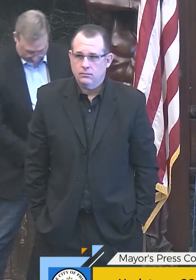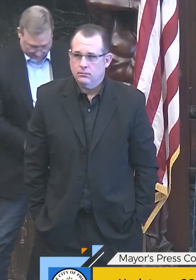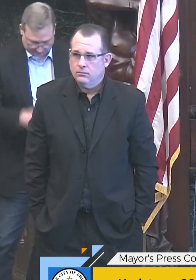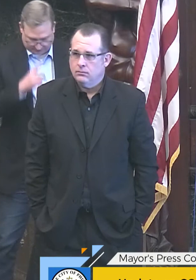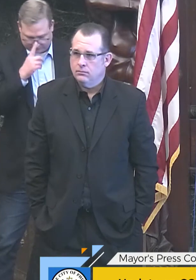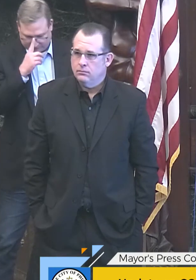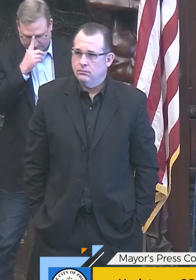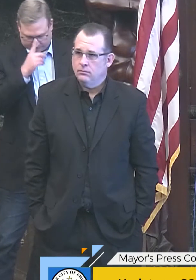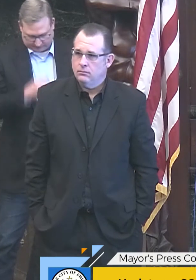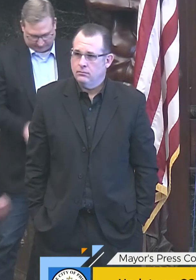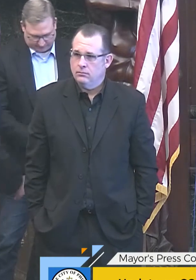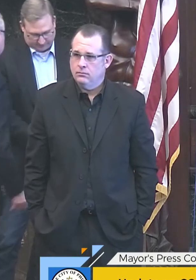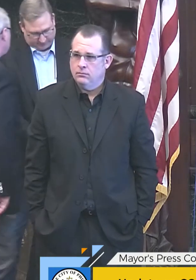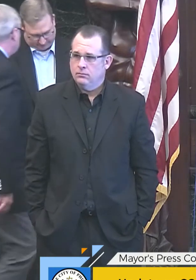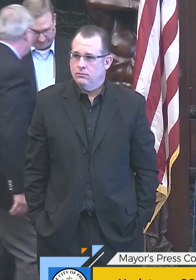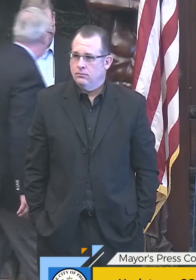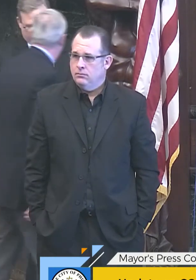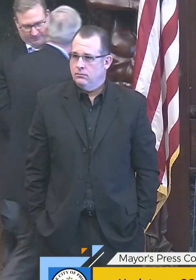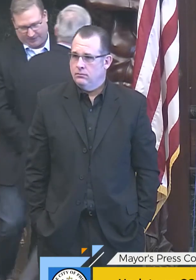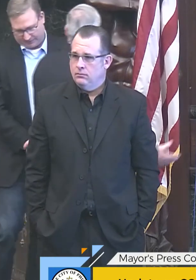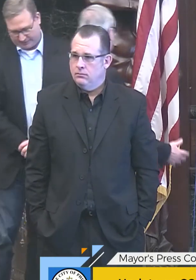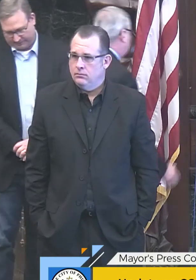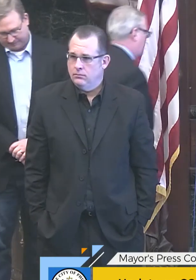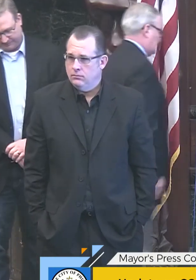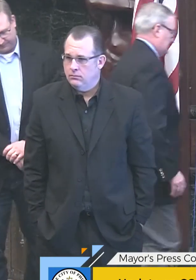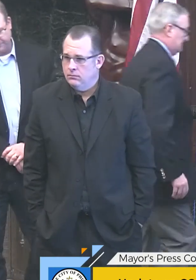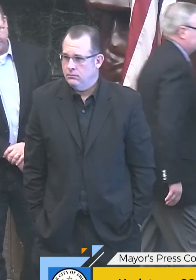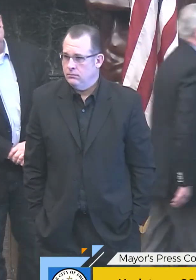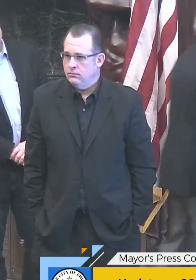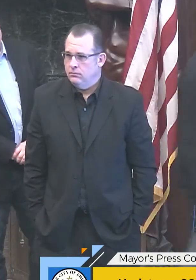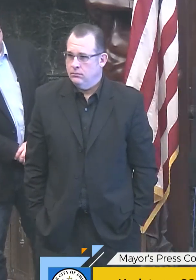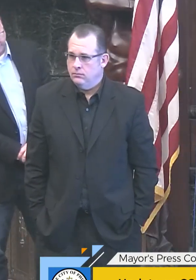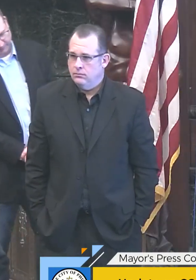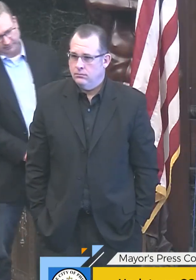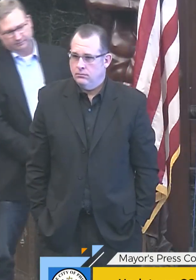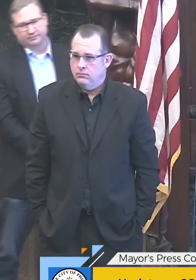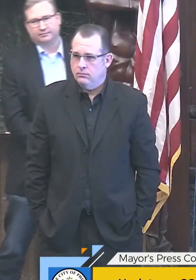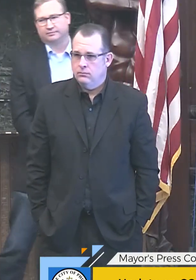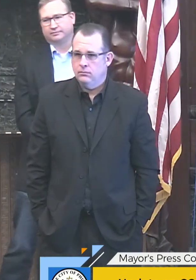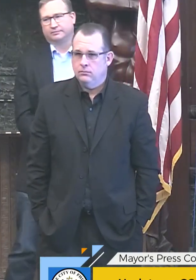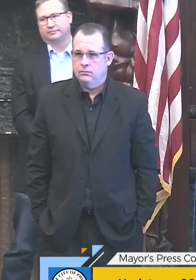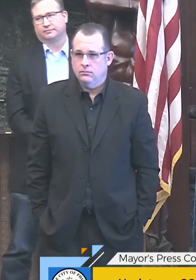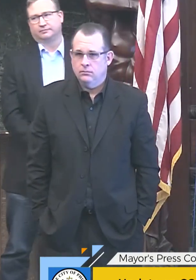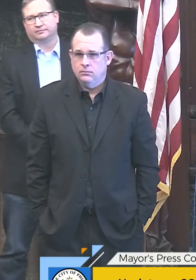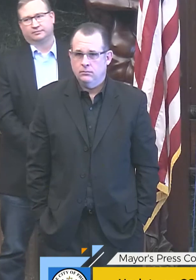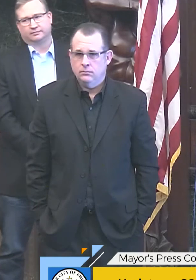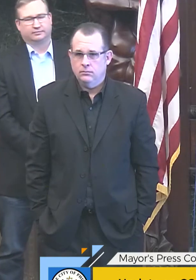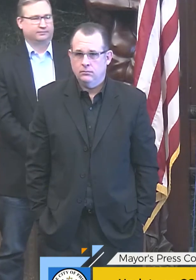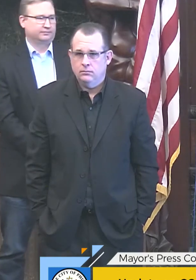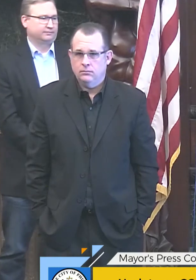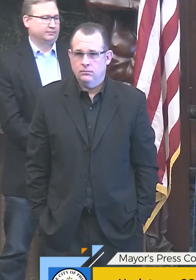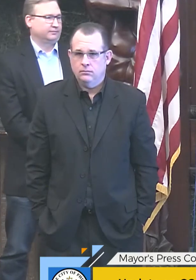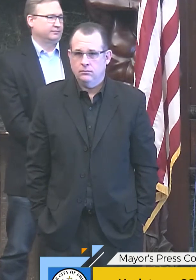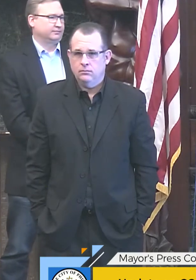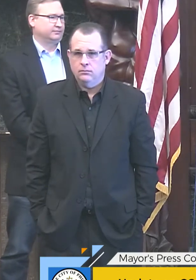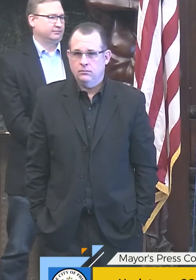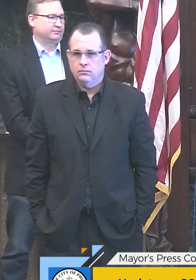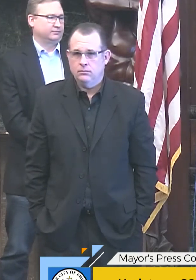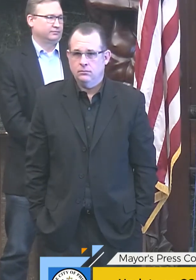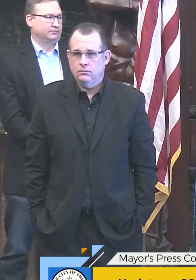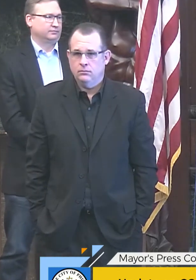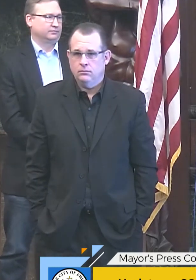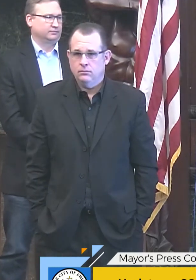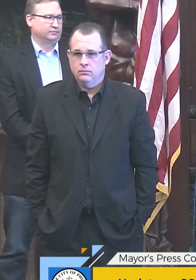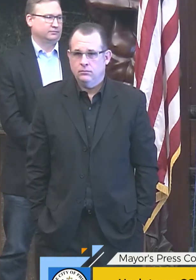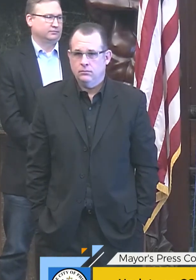el hacerlo. También pueden dar papeletas que tienen un costo de multa de $100 por no cumplir con dispersarse o